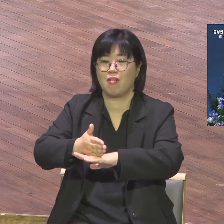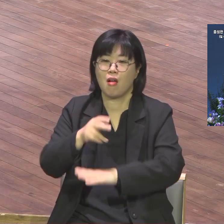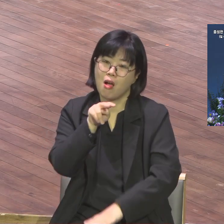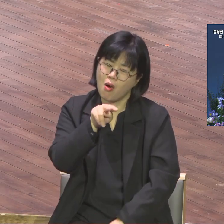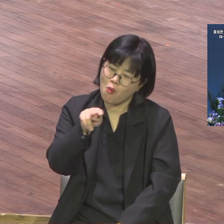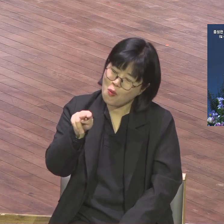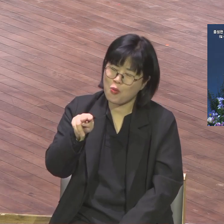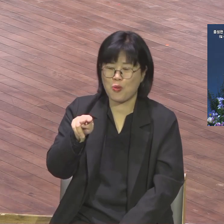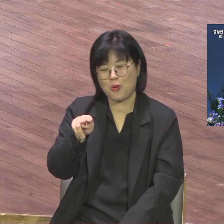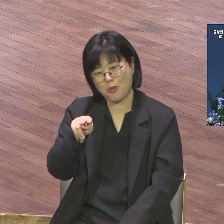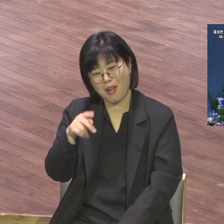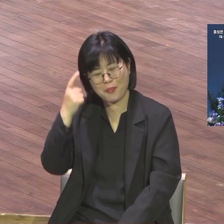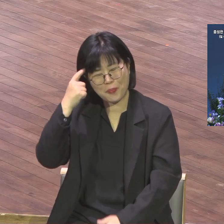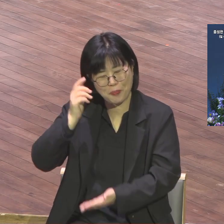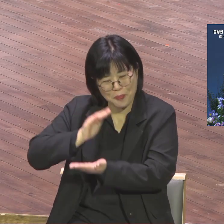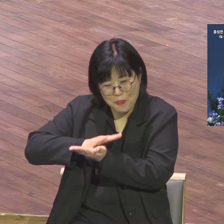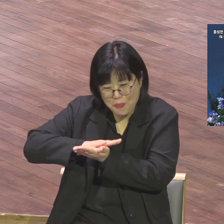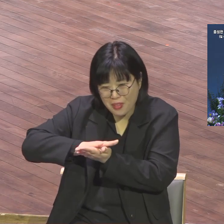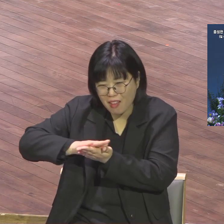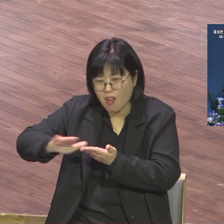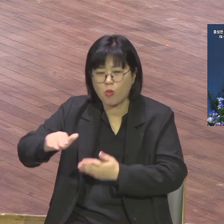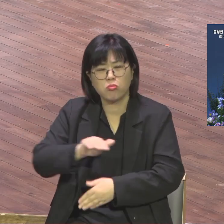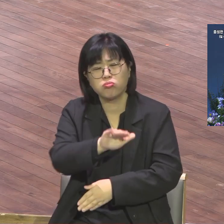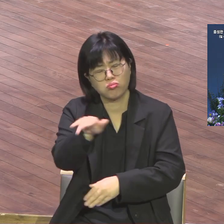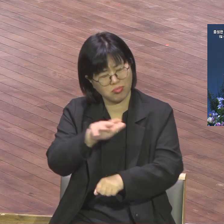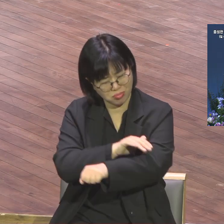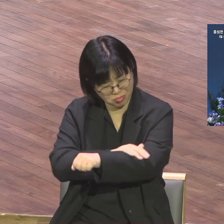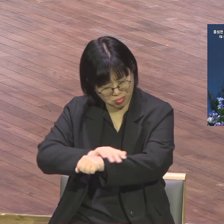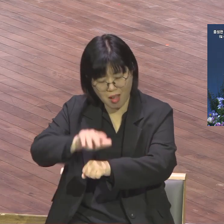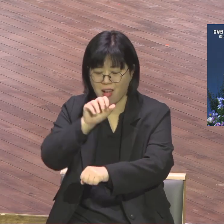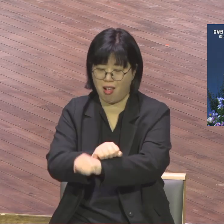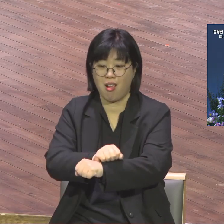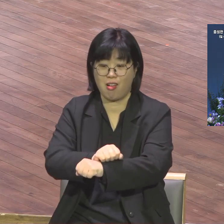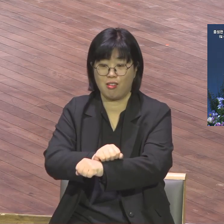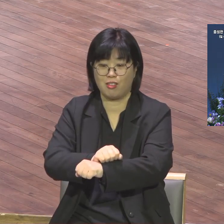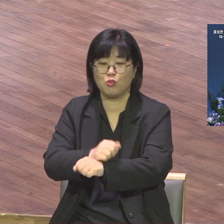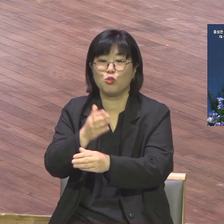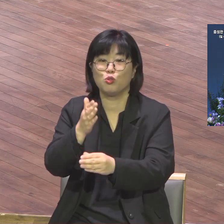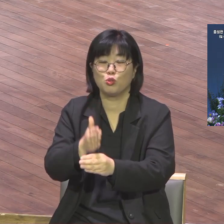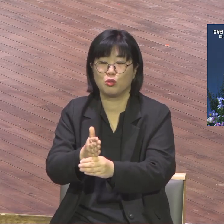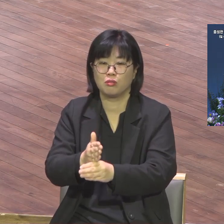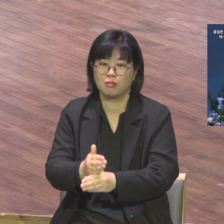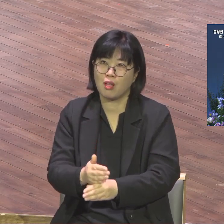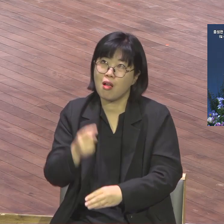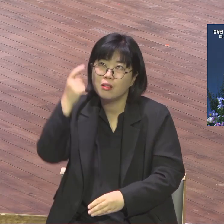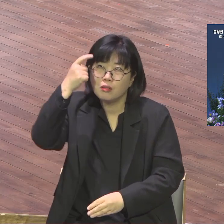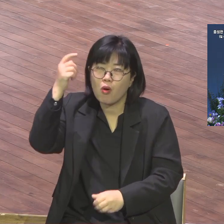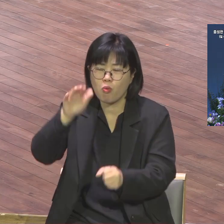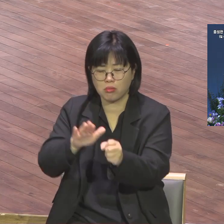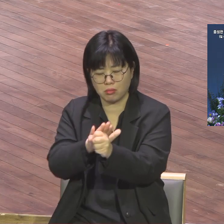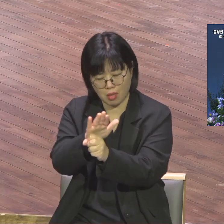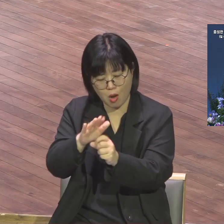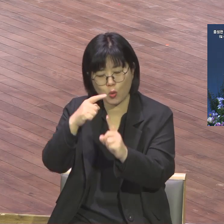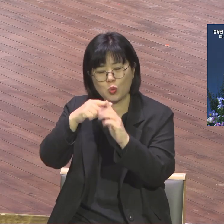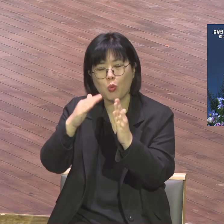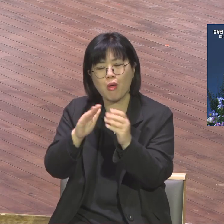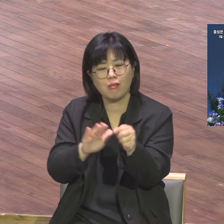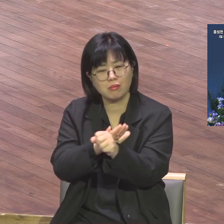게 없을 만큼 너무너무 정말 영혼 사랑하고 교회 사랑하고